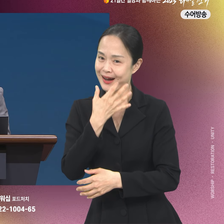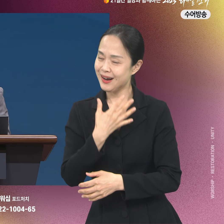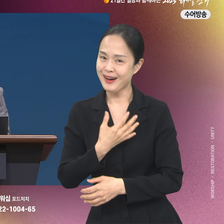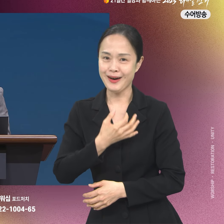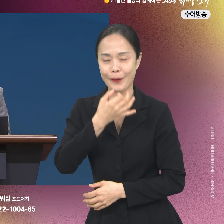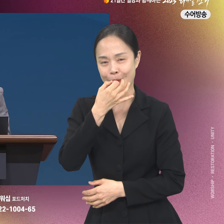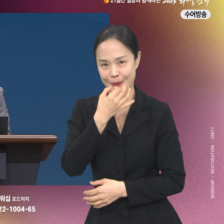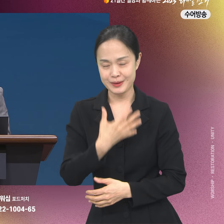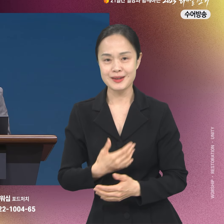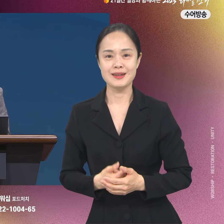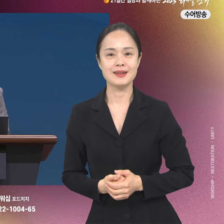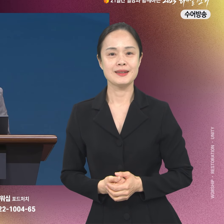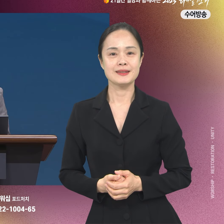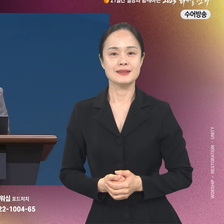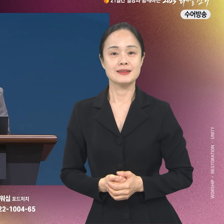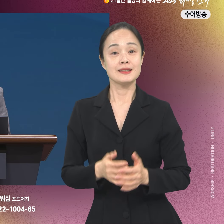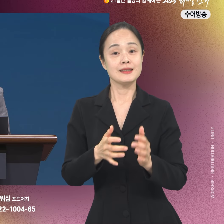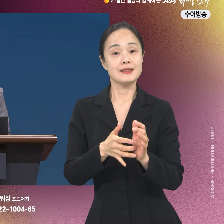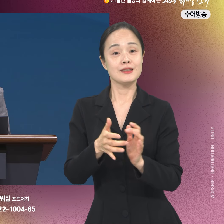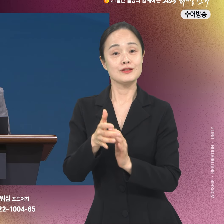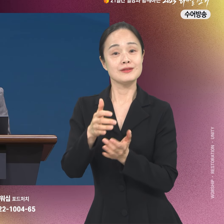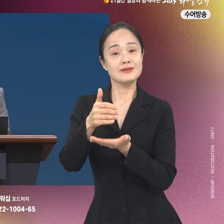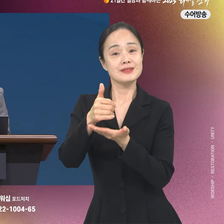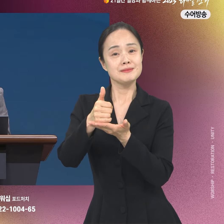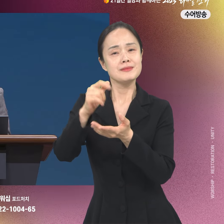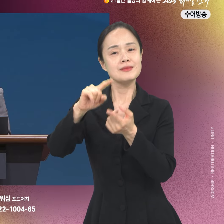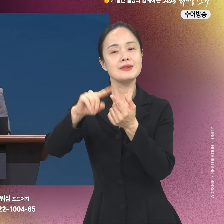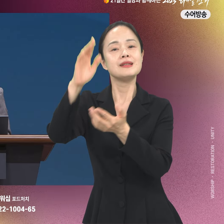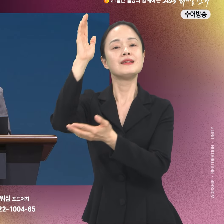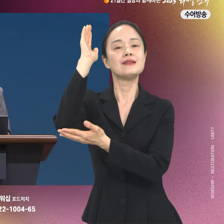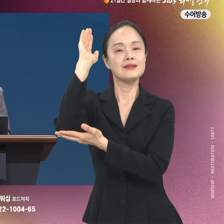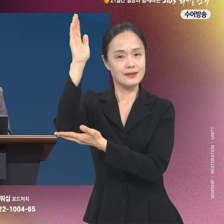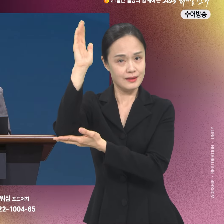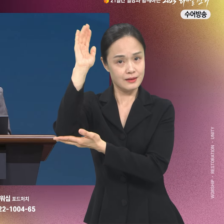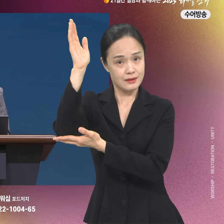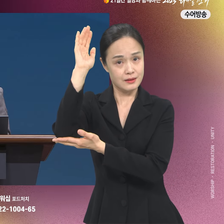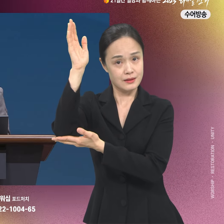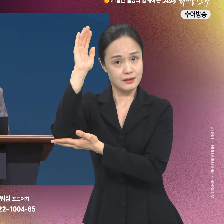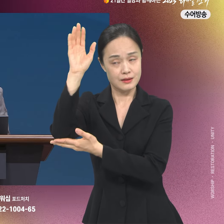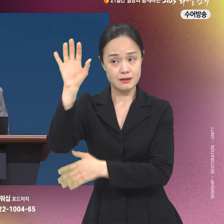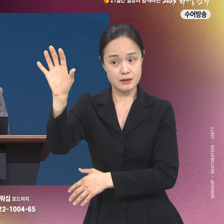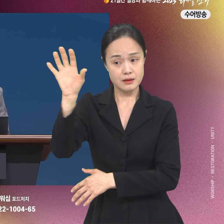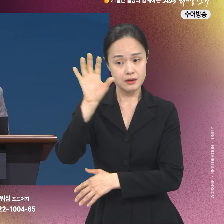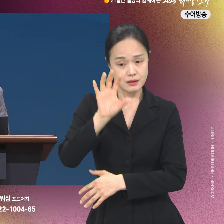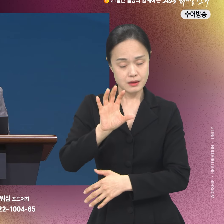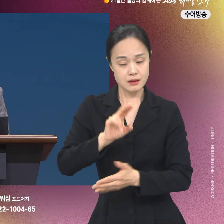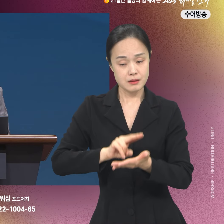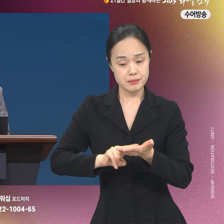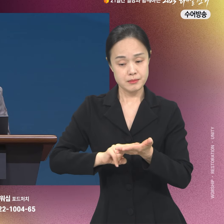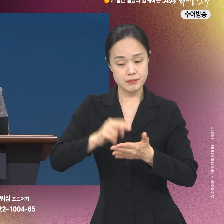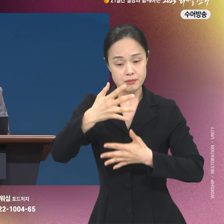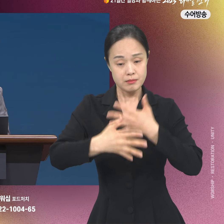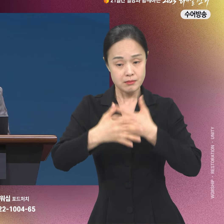이야기를 다루는 데 있어서 이 작품이 그냥 허투루 만들어져서는 안 되고